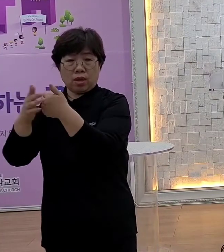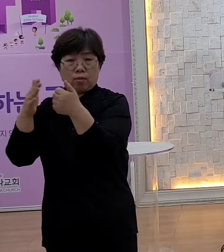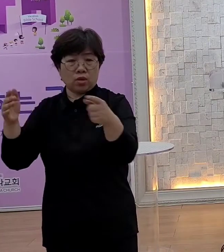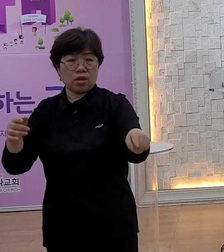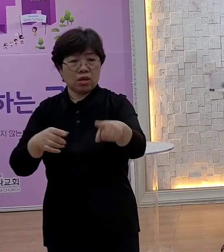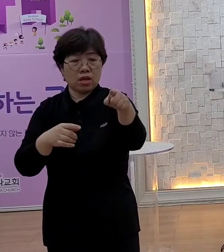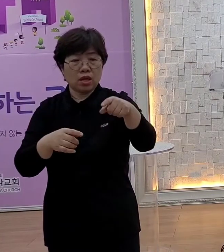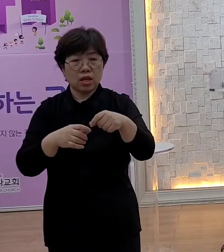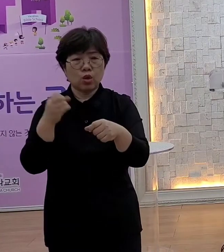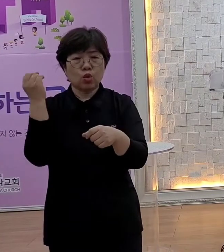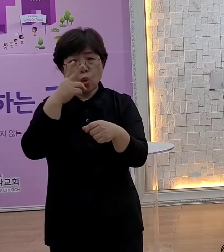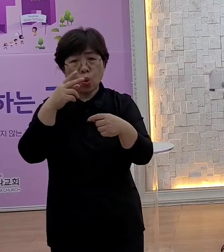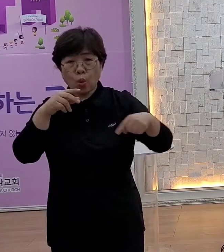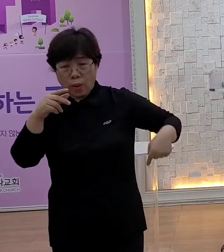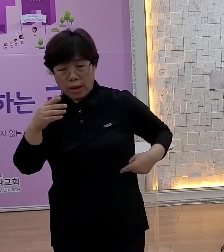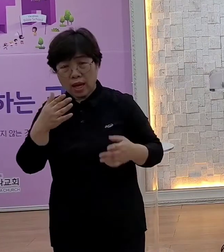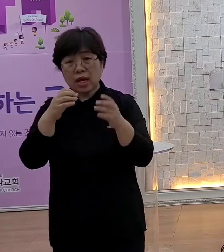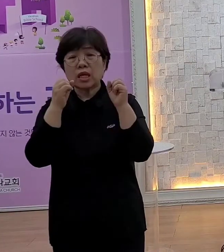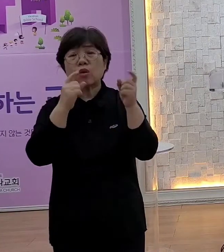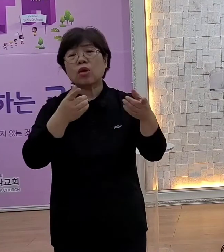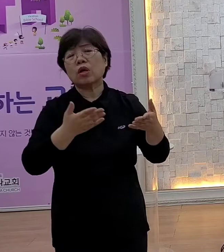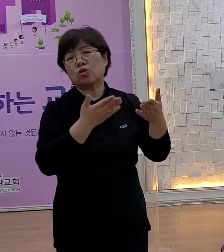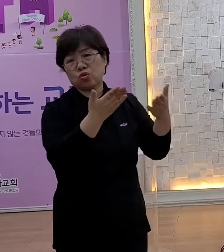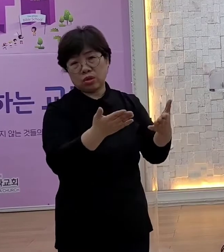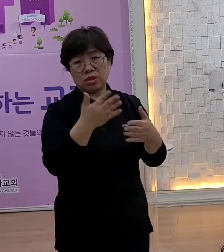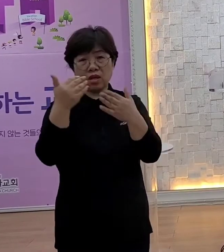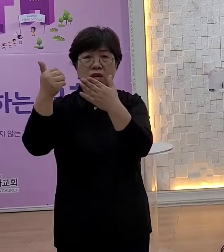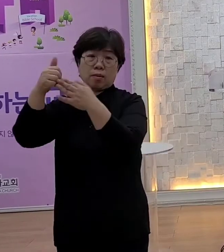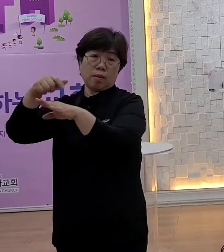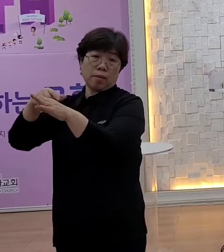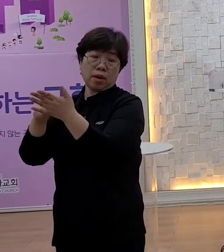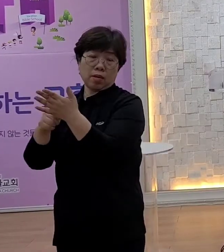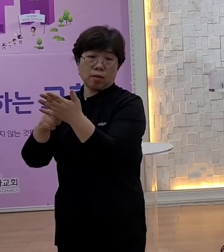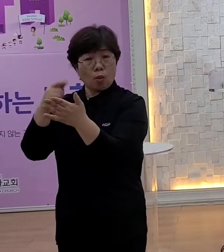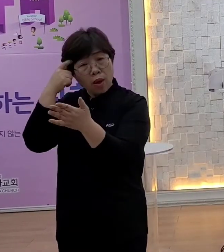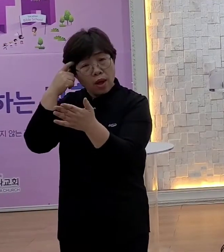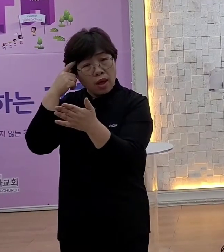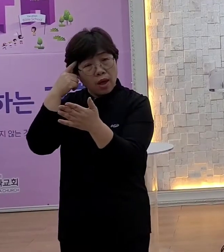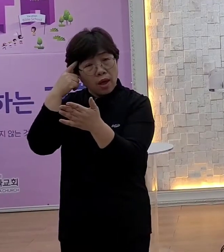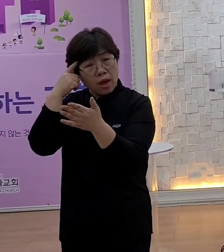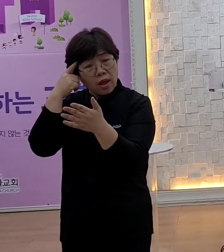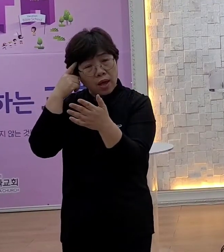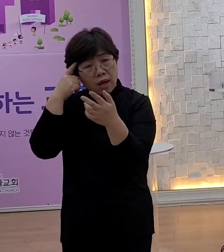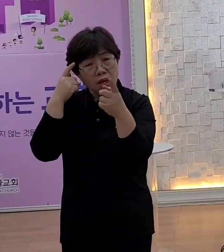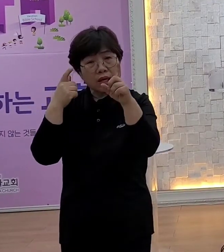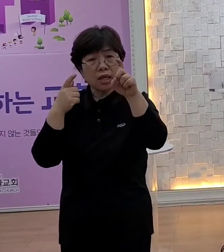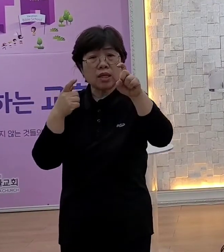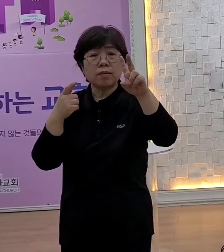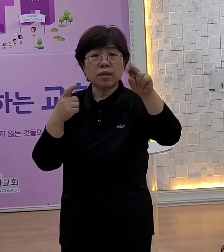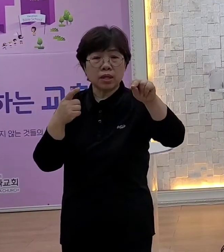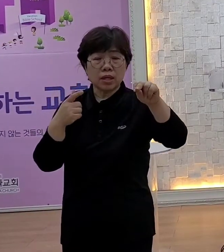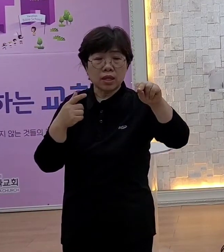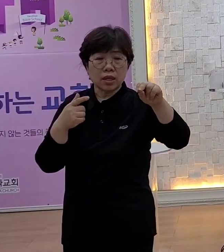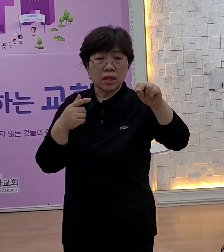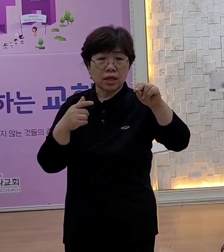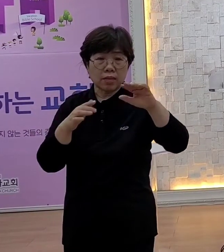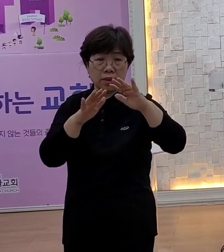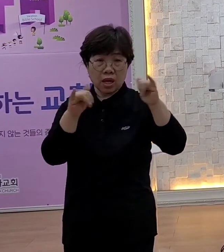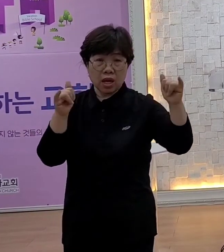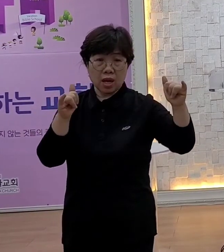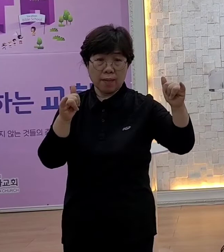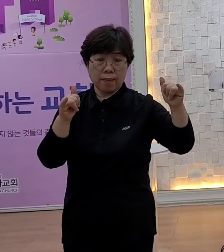회개할 기회를 주셨다라는 것을 보게 됩니다. 무엇 때문에? 12만 명이라는 그